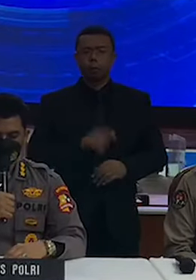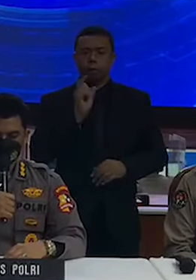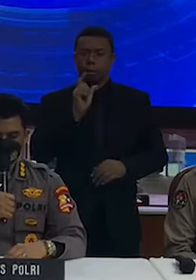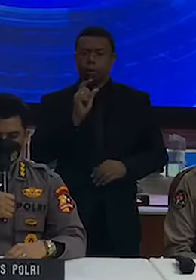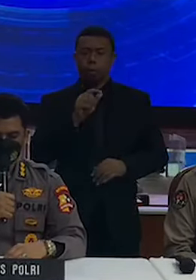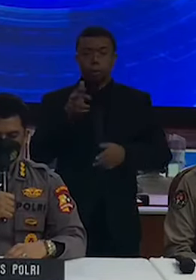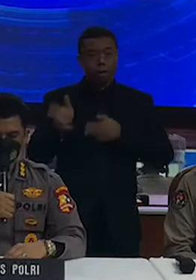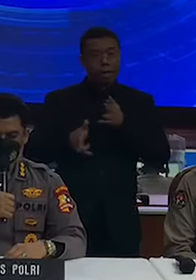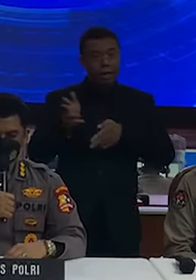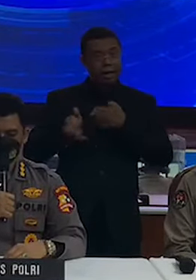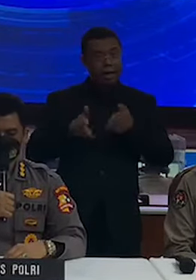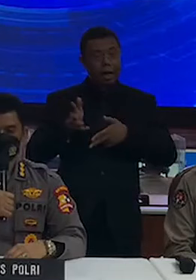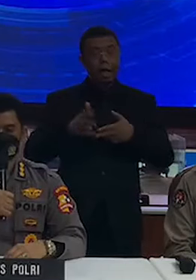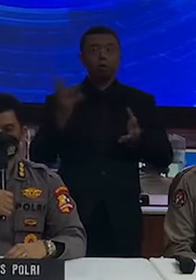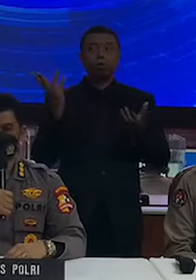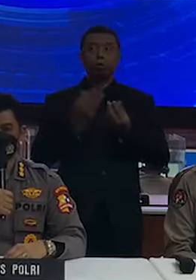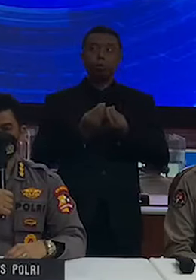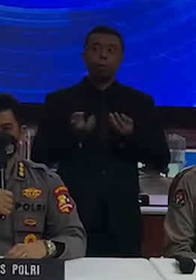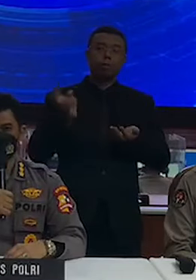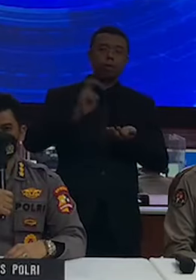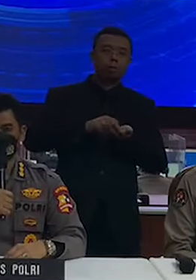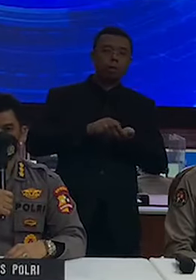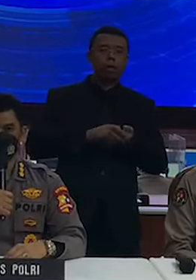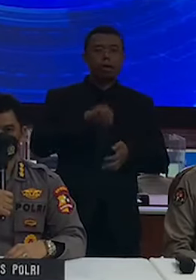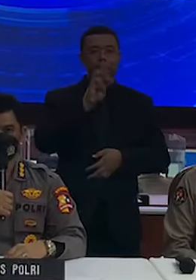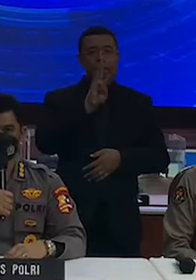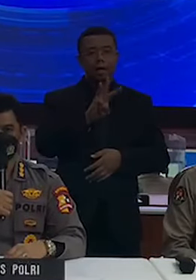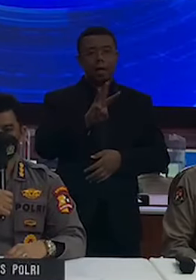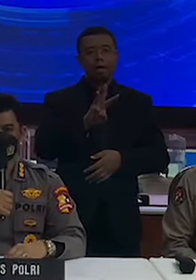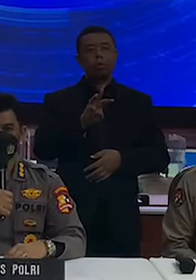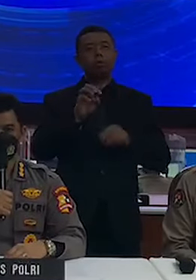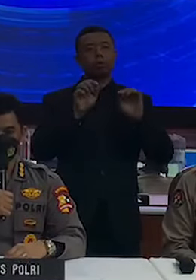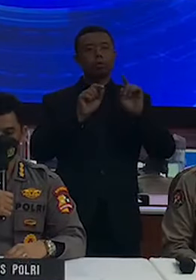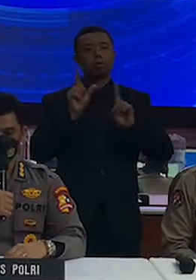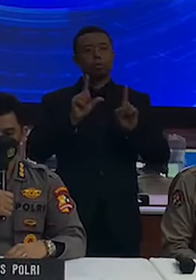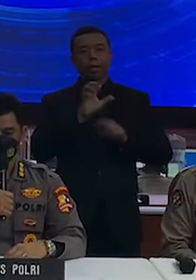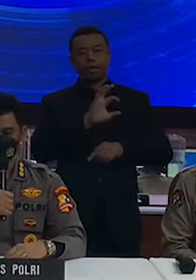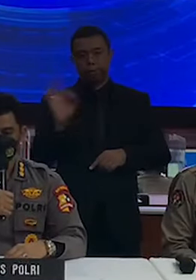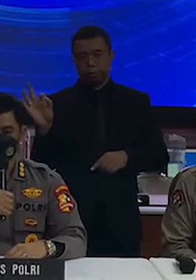Untuk kereta api dengan jumlah penumpang sebanyak